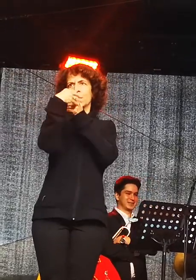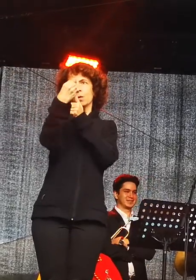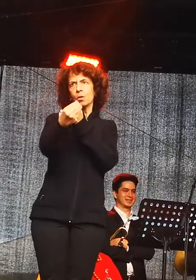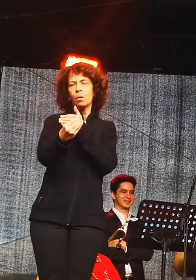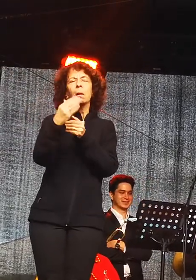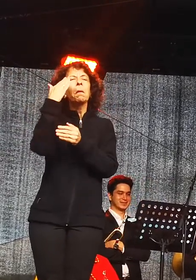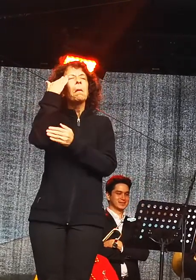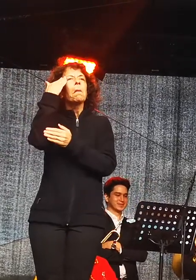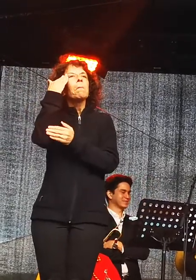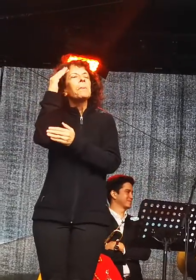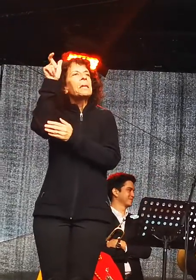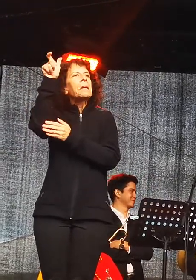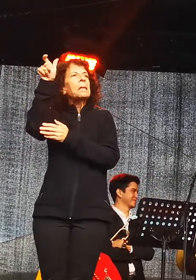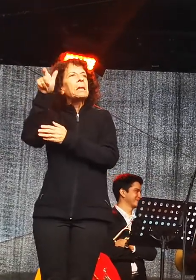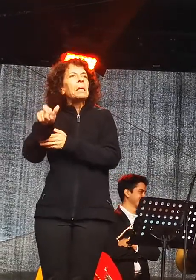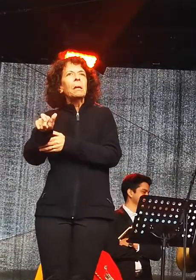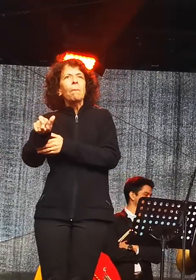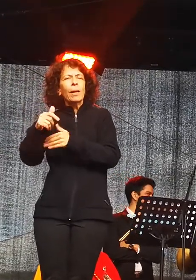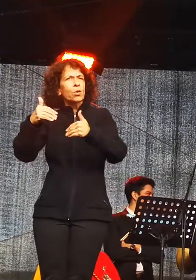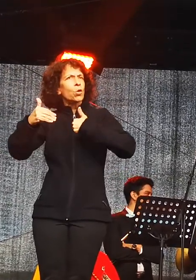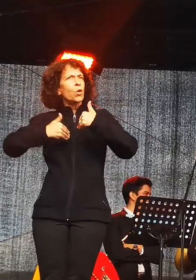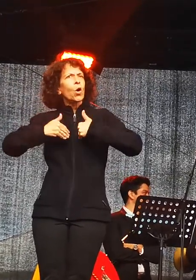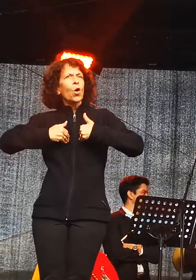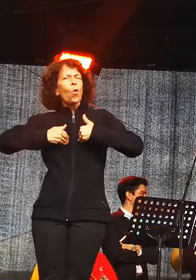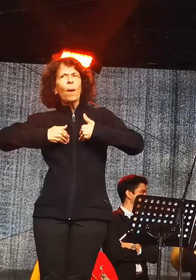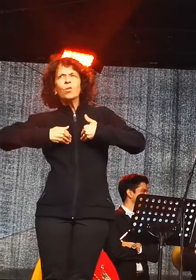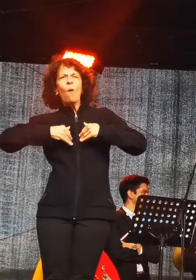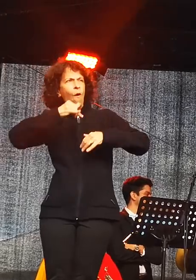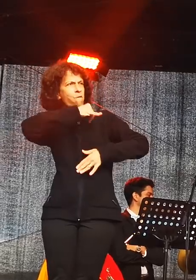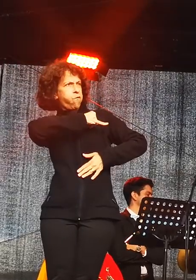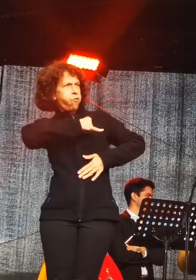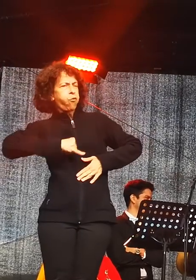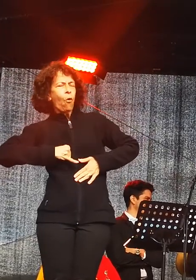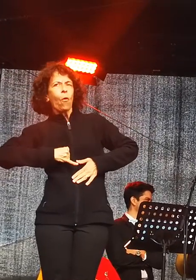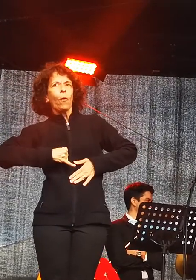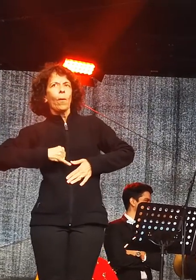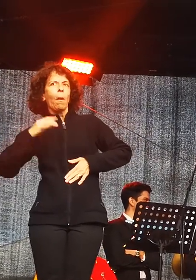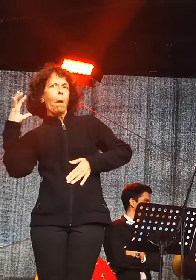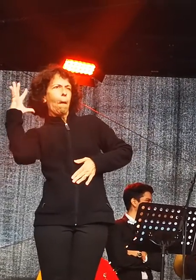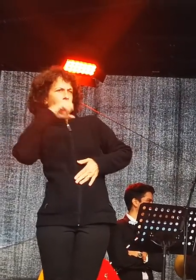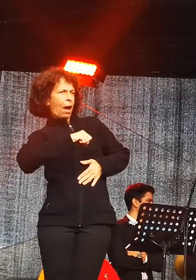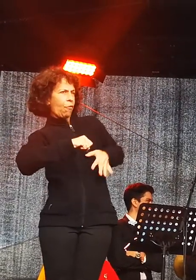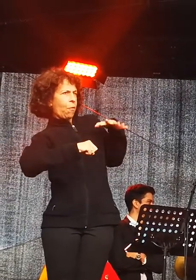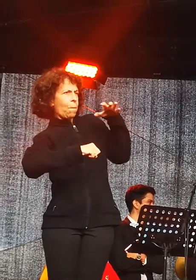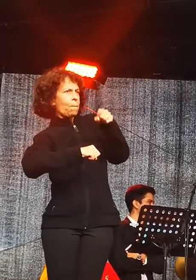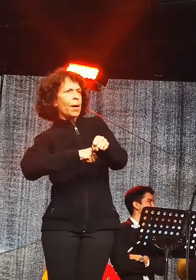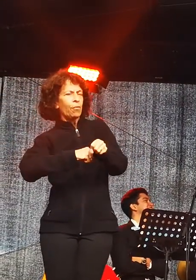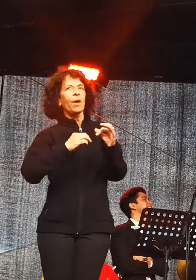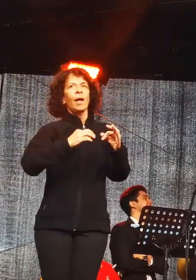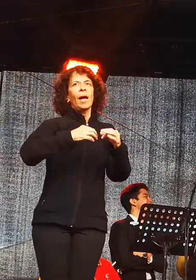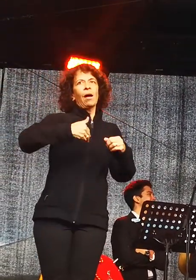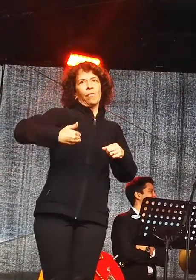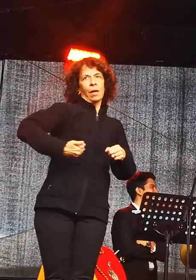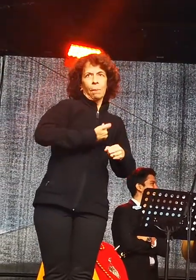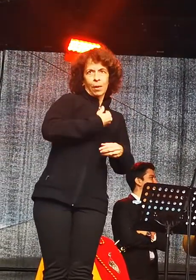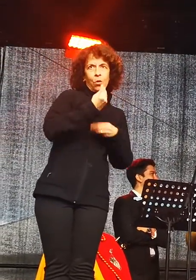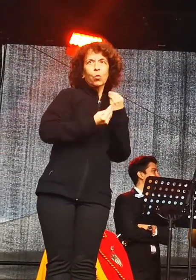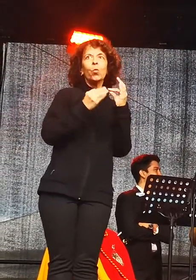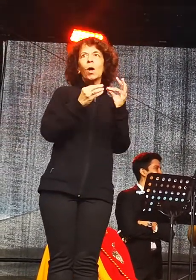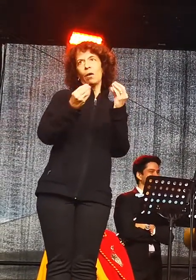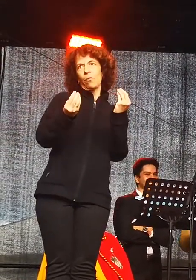et contre tous ceux qui, par n'importe quel acte hostile, attenteraient à leur personne ou à leurs biens, ou à un seul d'entre